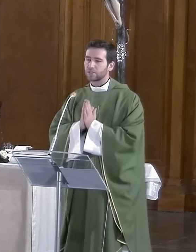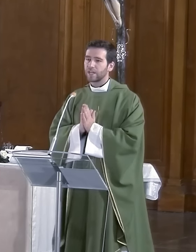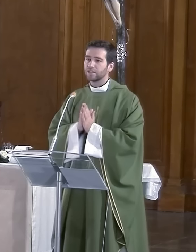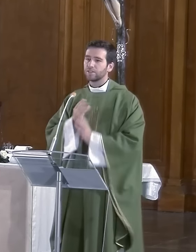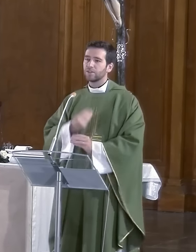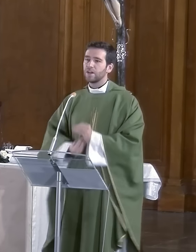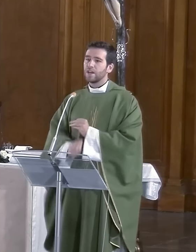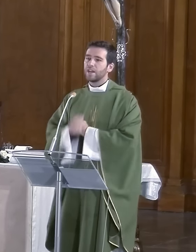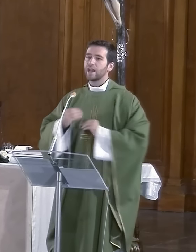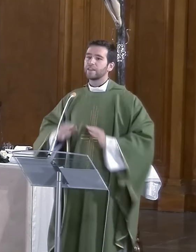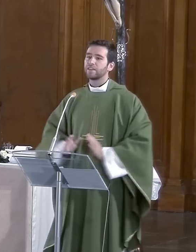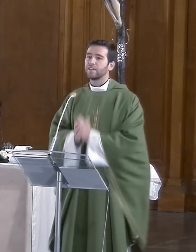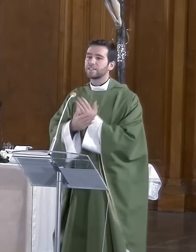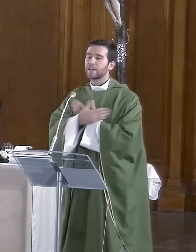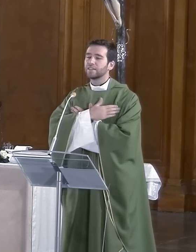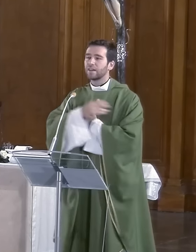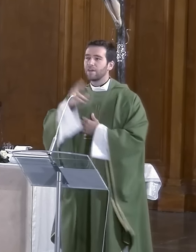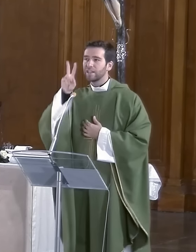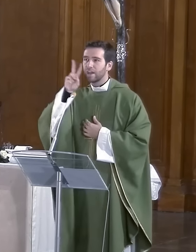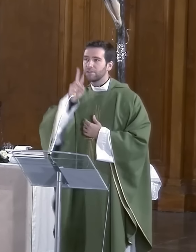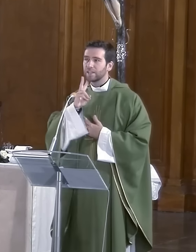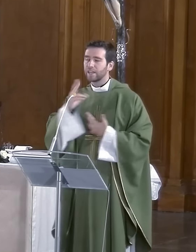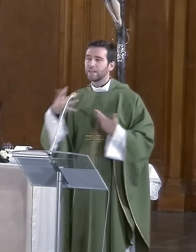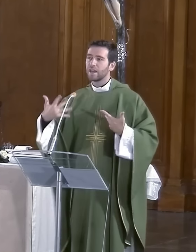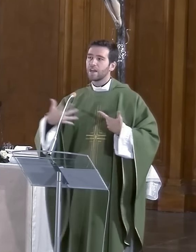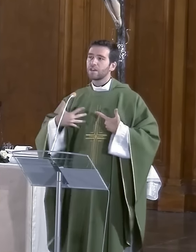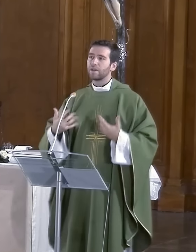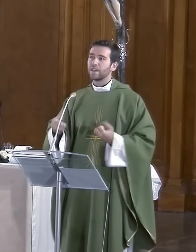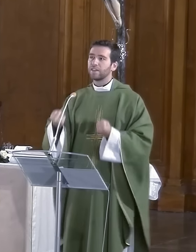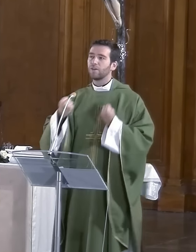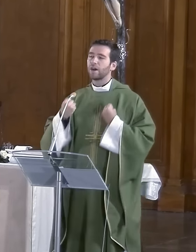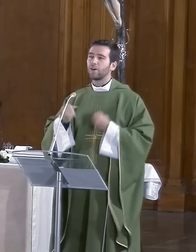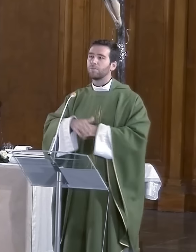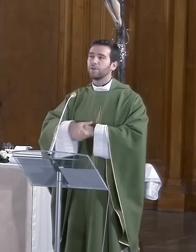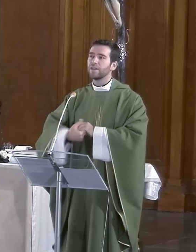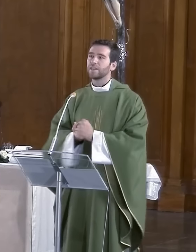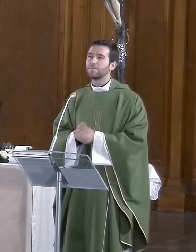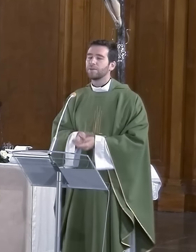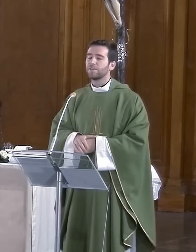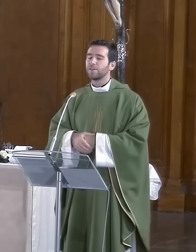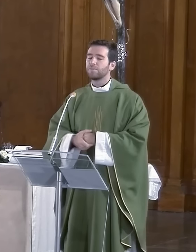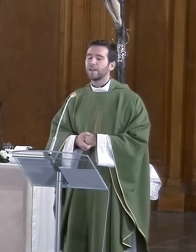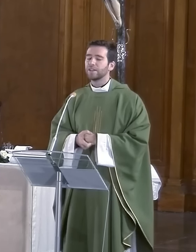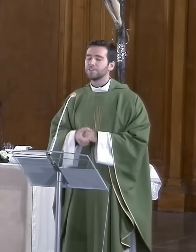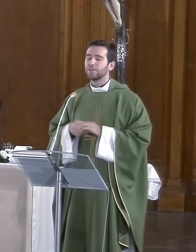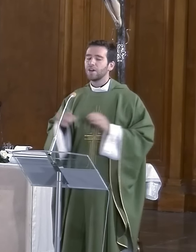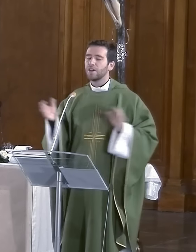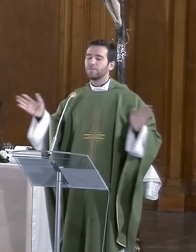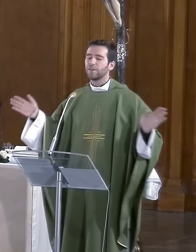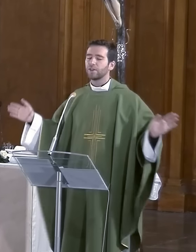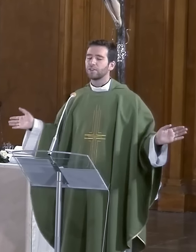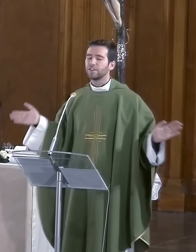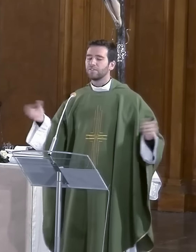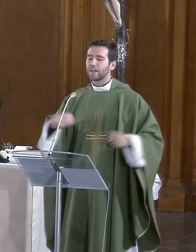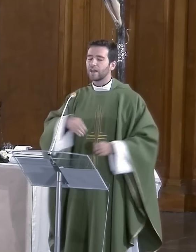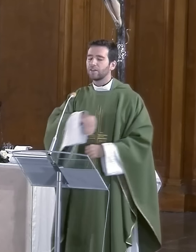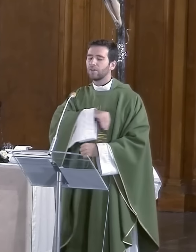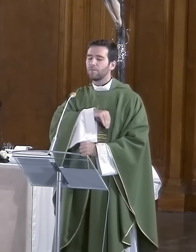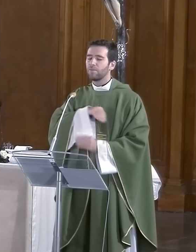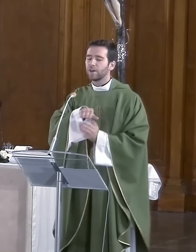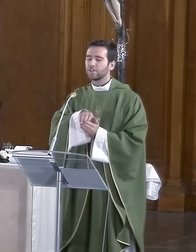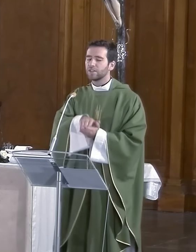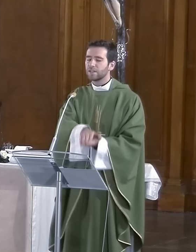Espíritu Santo, nació de Santa María Virgen, padeció bajo el poder de Poncio Pilato, fue